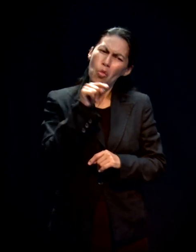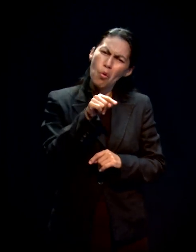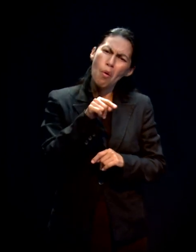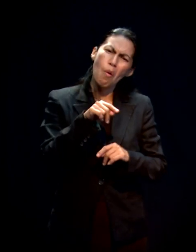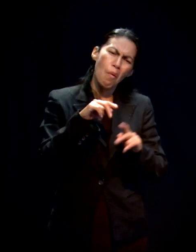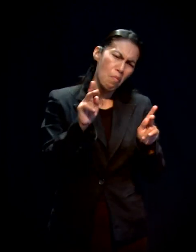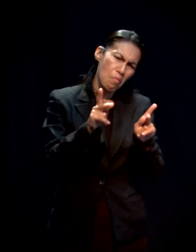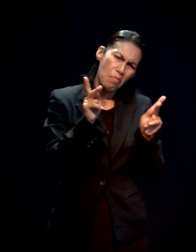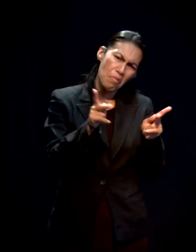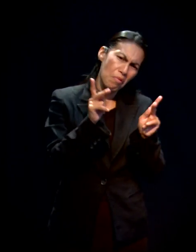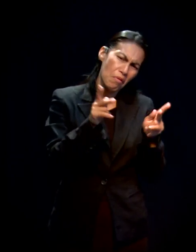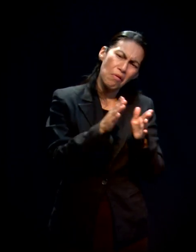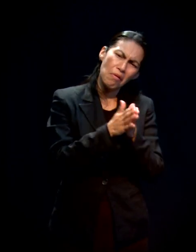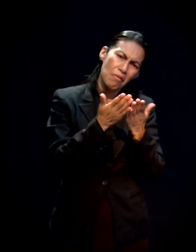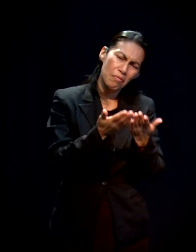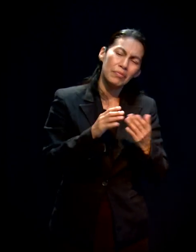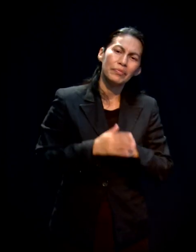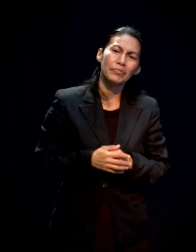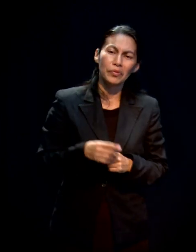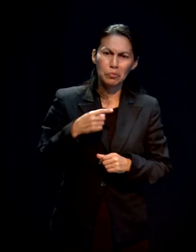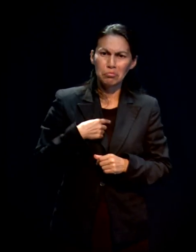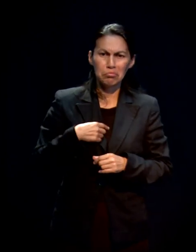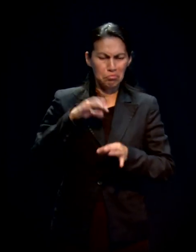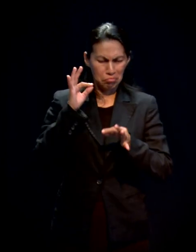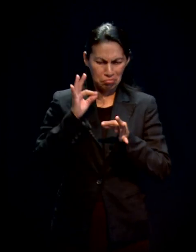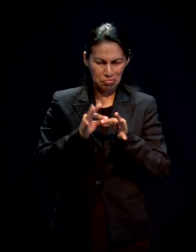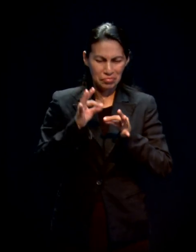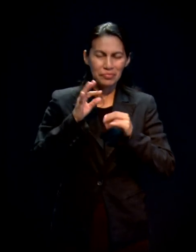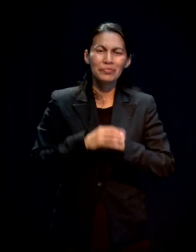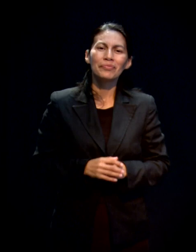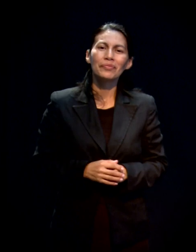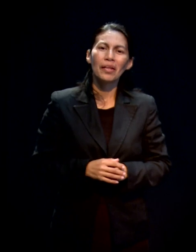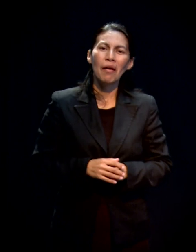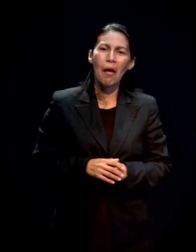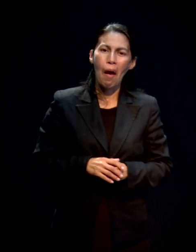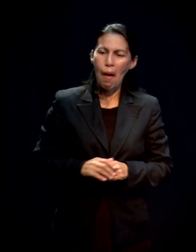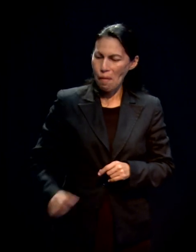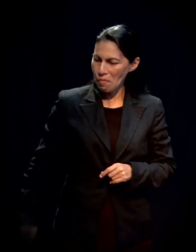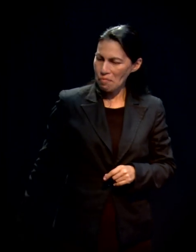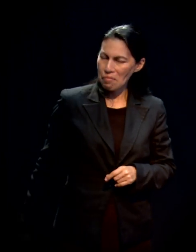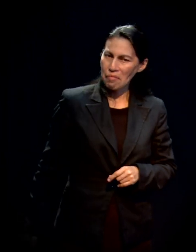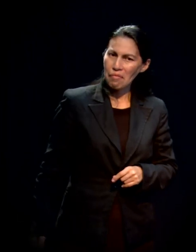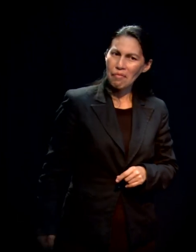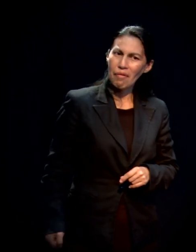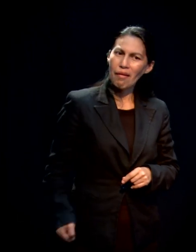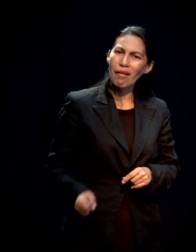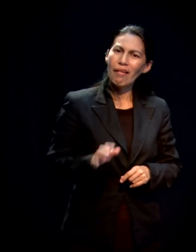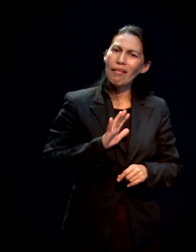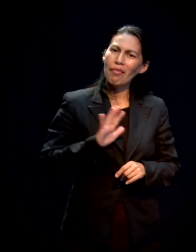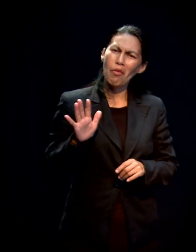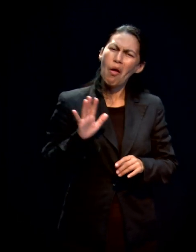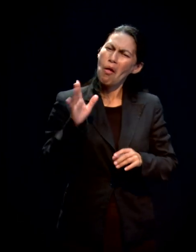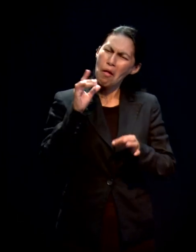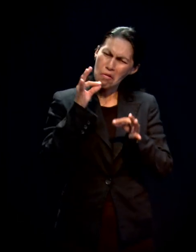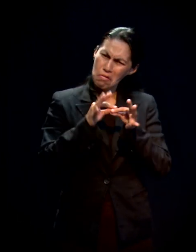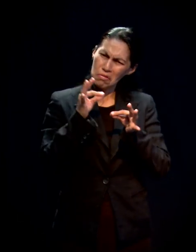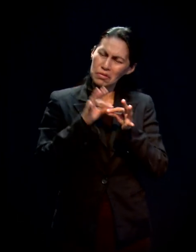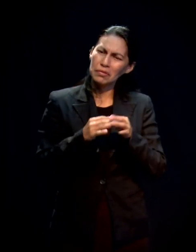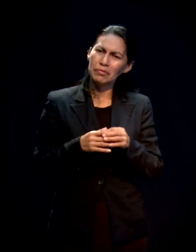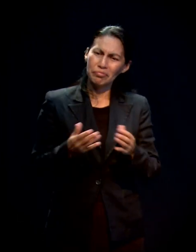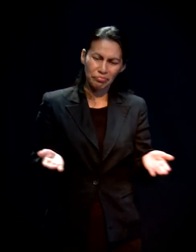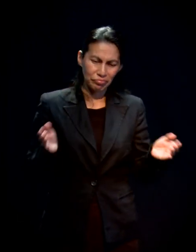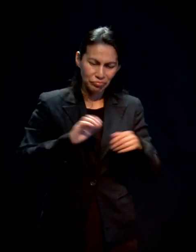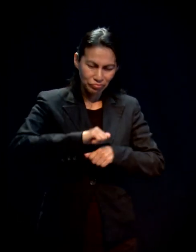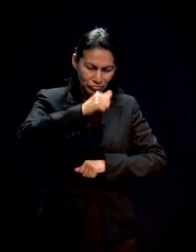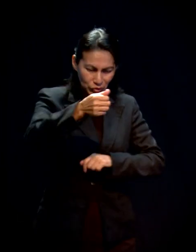empezar a la venta de literatura y yo ya estaba preparado estaba listas mis maletas este ya